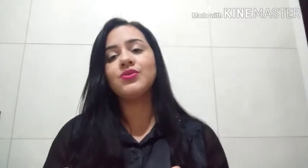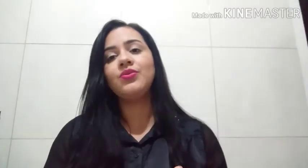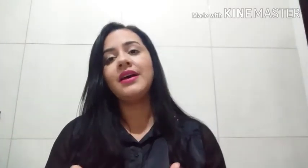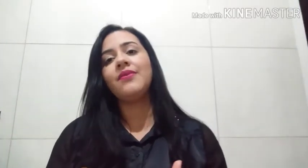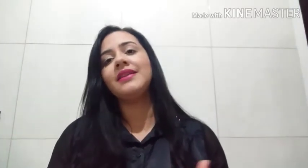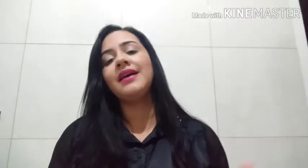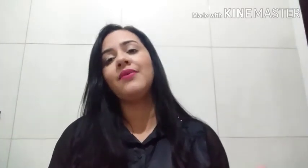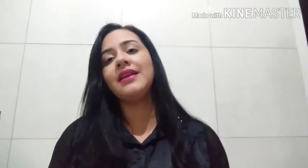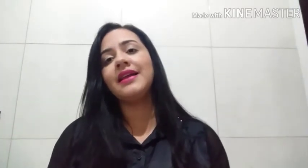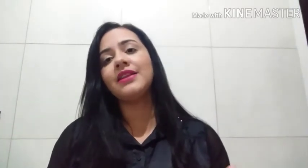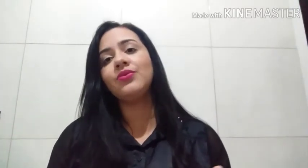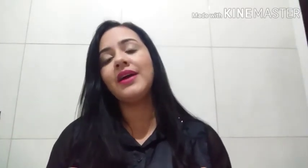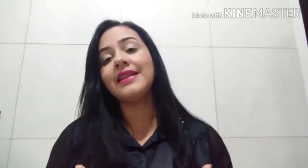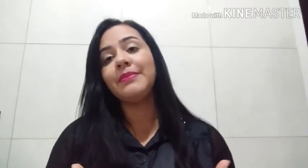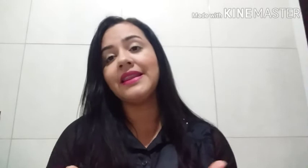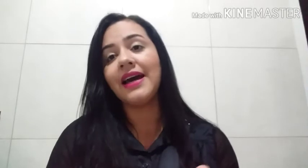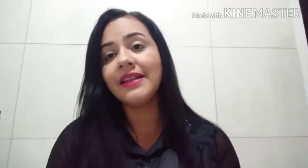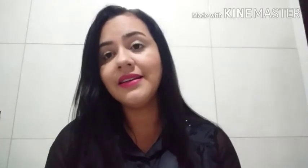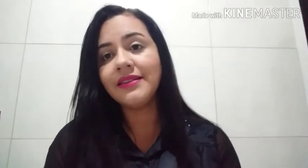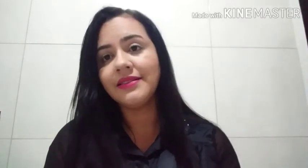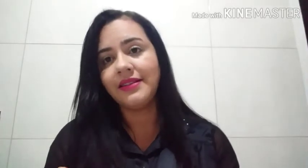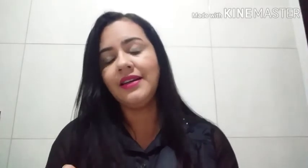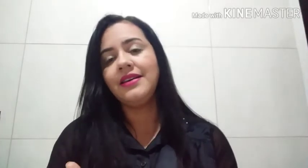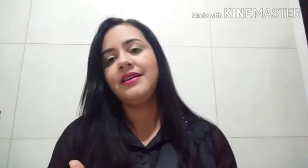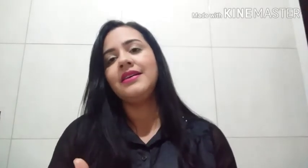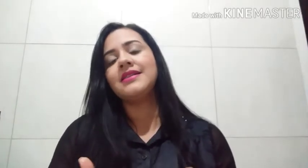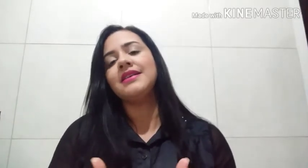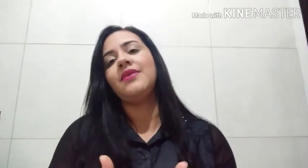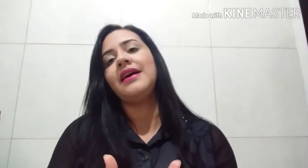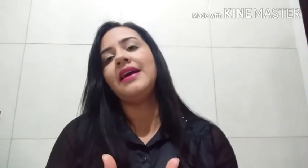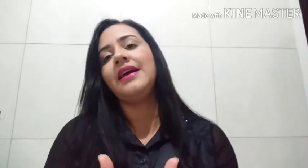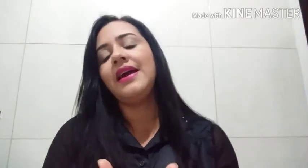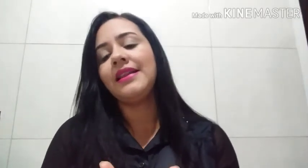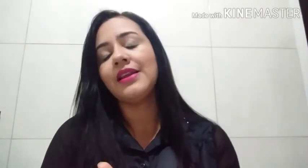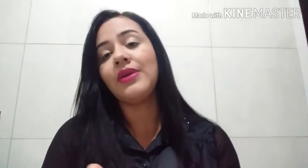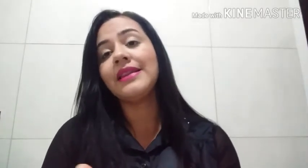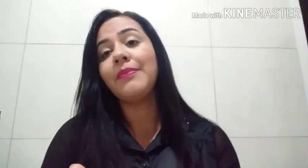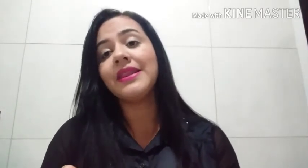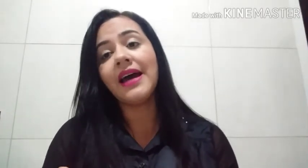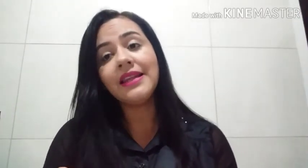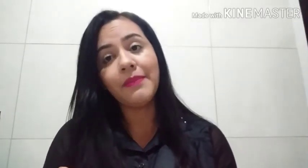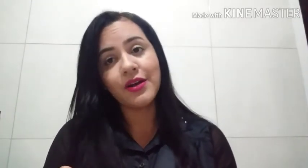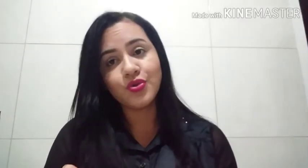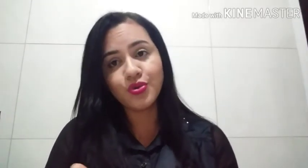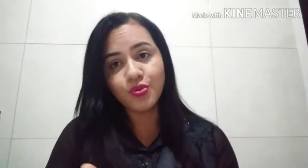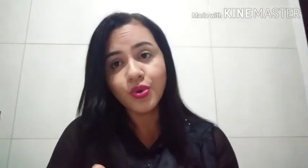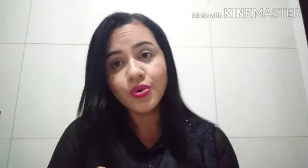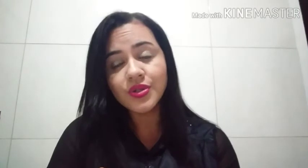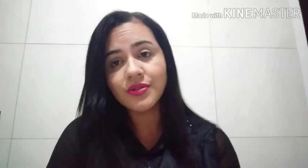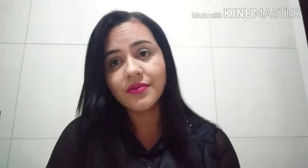surda é uma literatura adaptada, né? É literatura adaptada para os surdos,